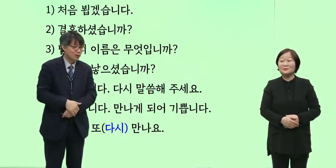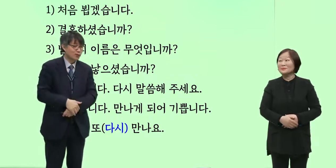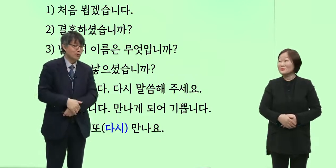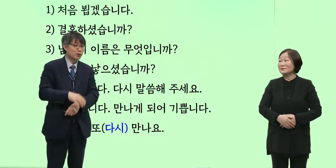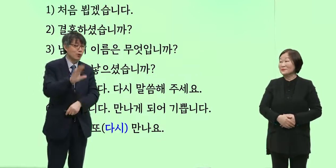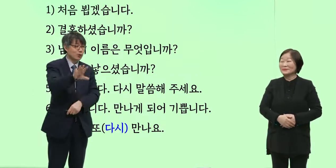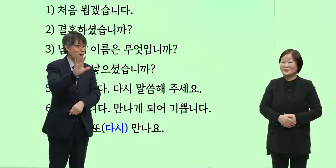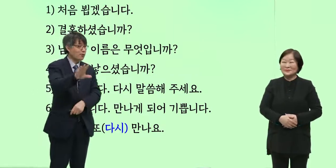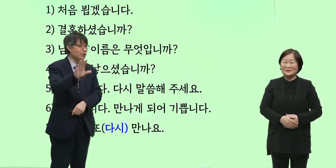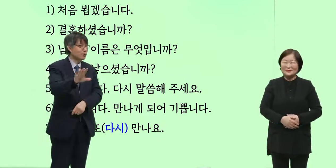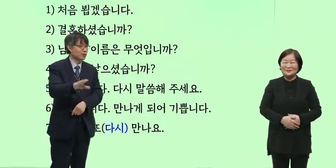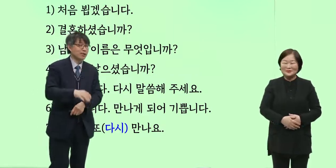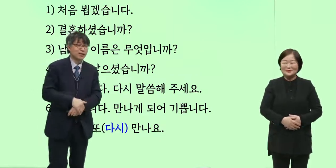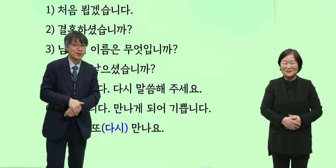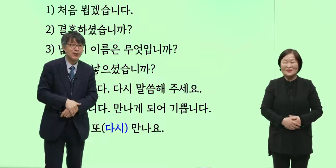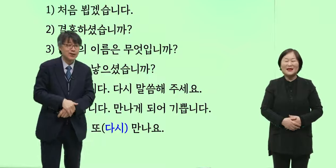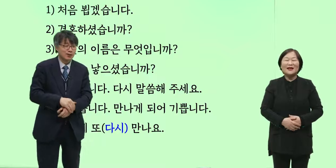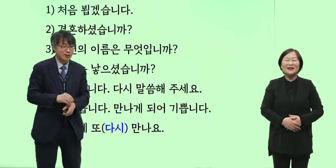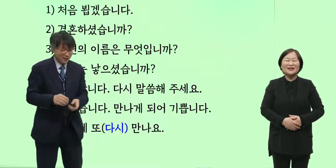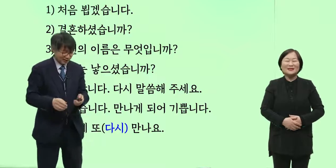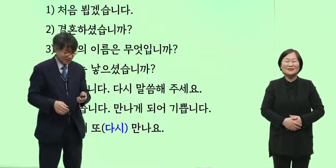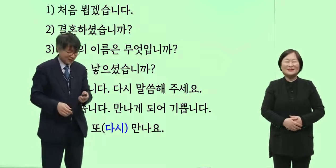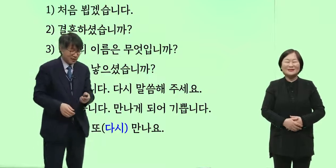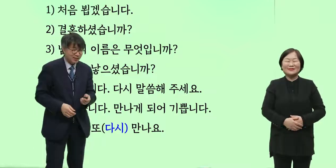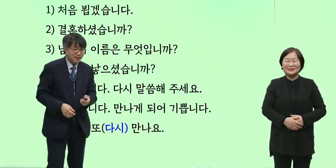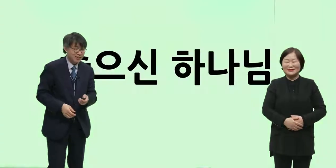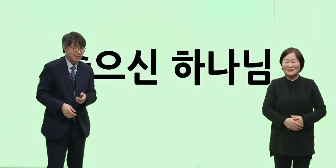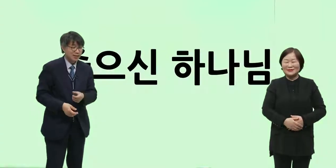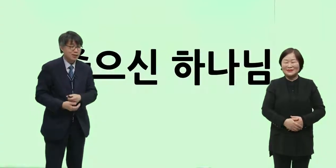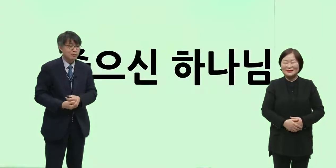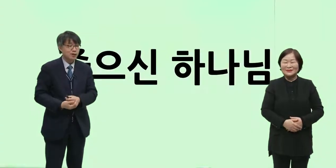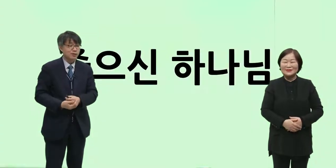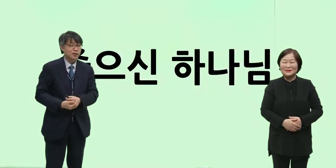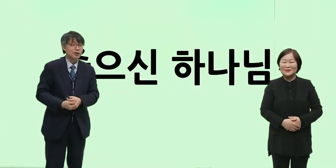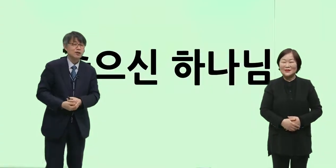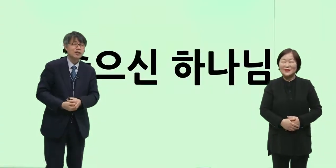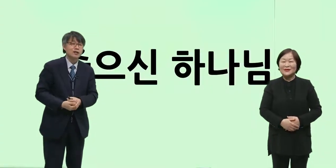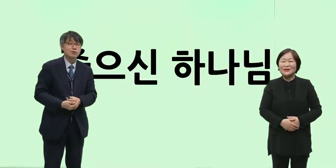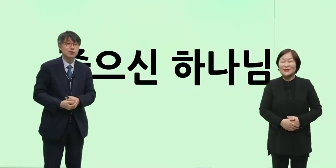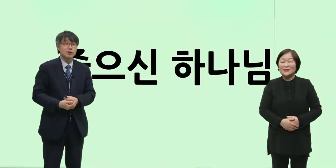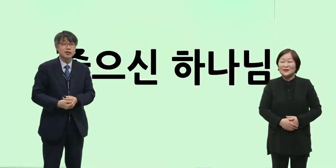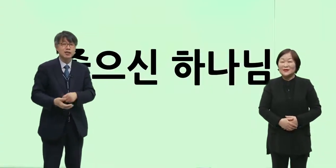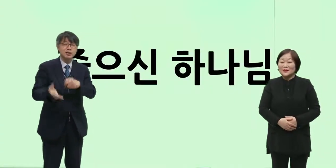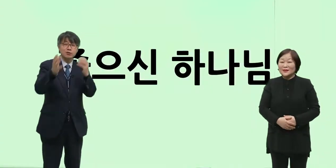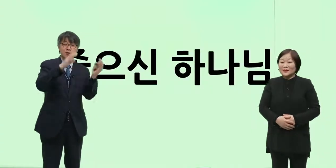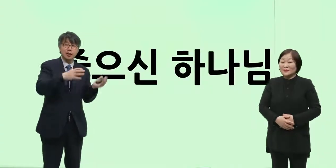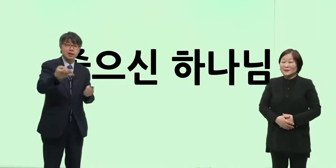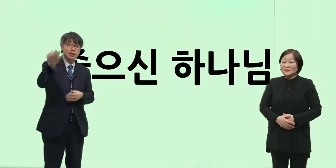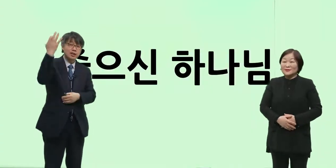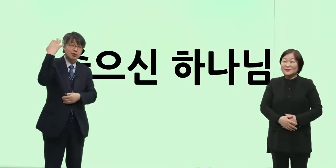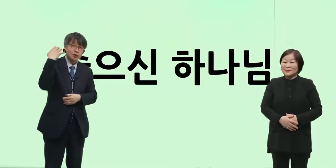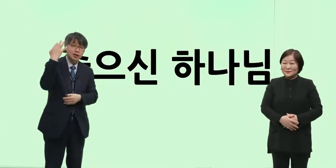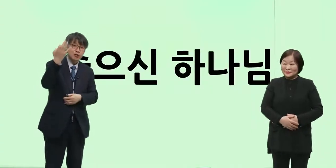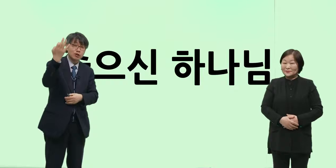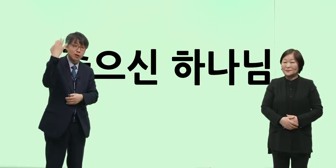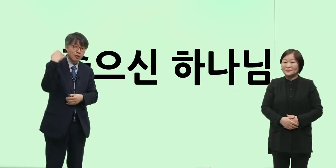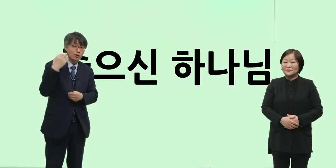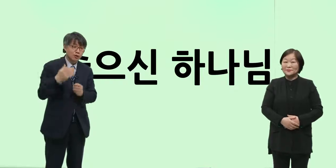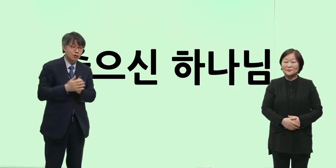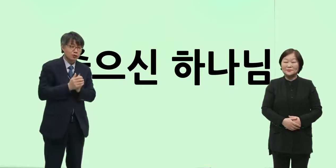그죠? 우리가 오늘 다 배운 노래입니다. 그죠? 네. 자, 그러면 지난주에 지지난주에 2주 전에 배웠던